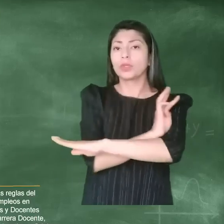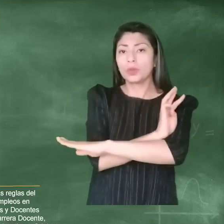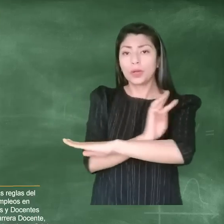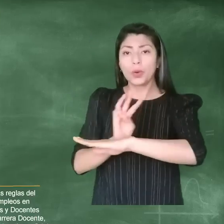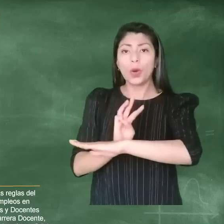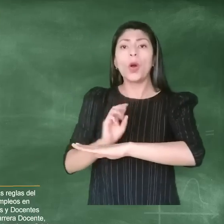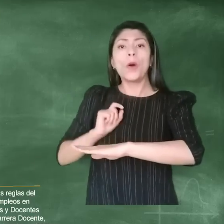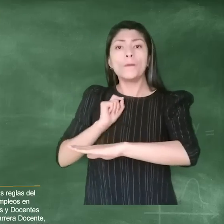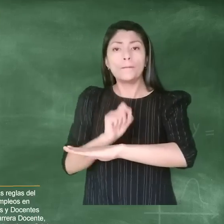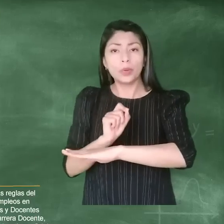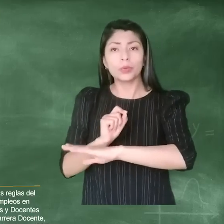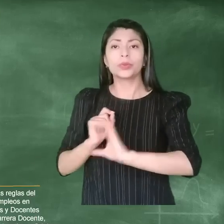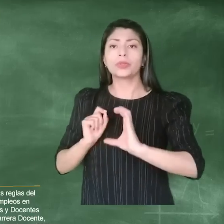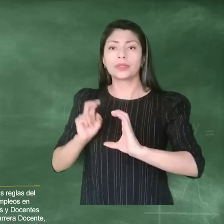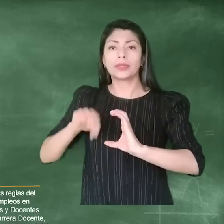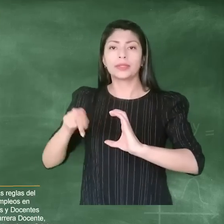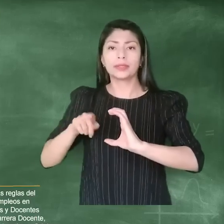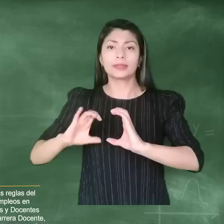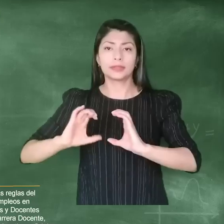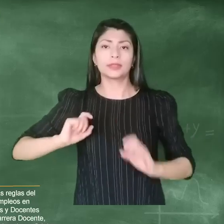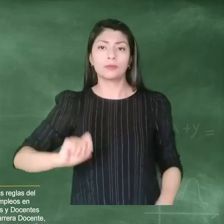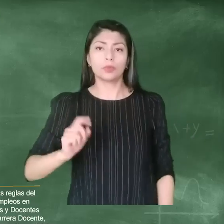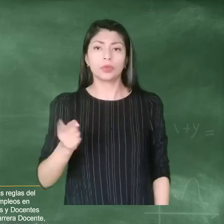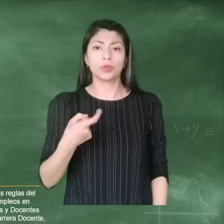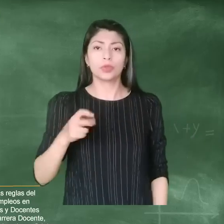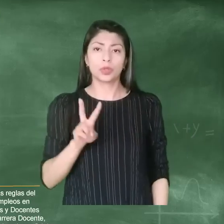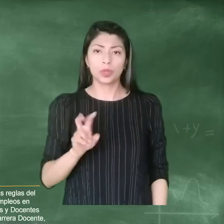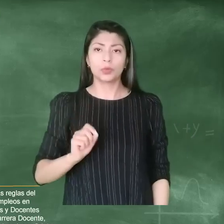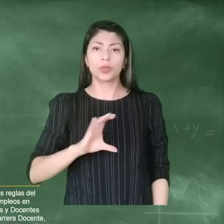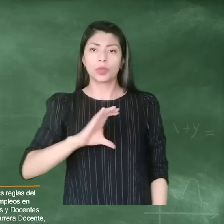divulgarán en la página web